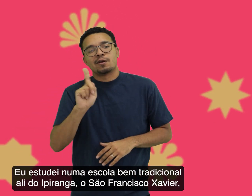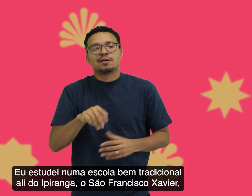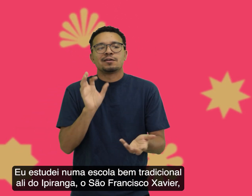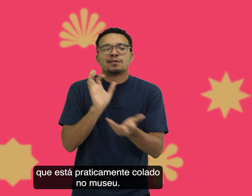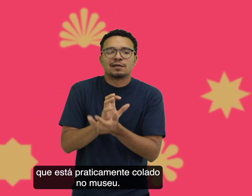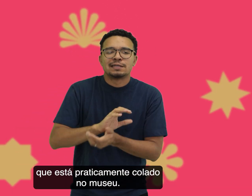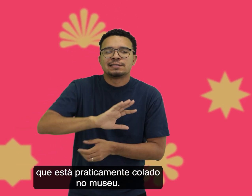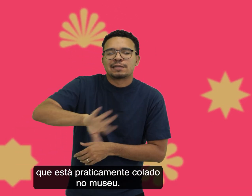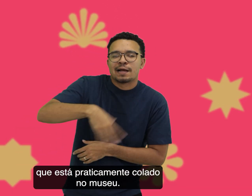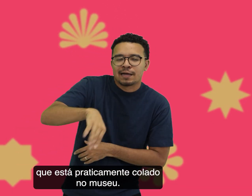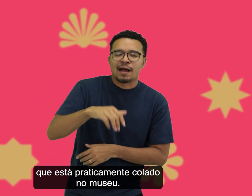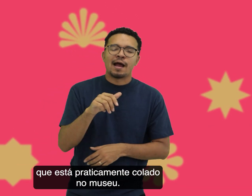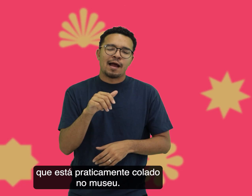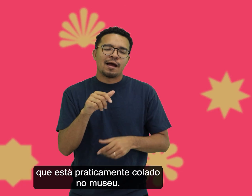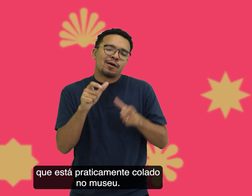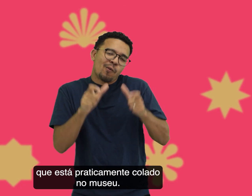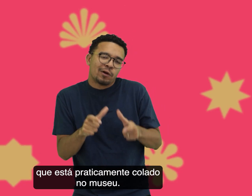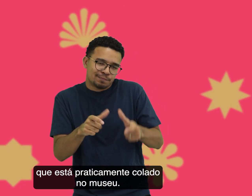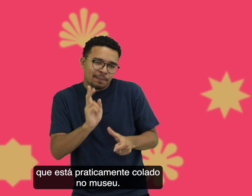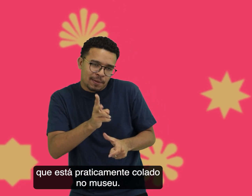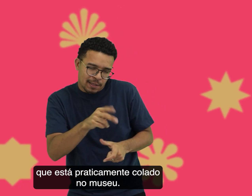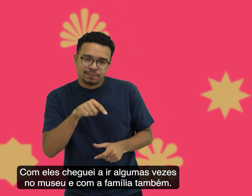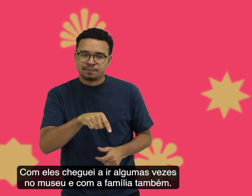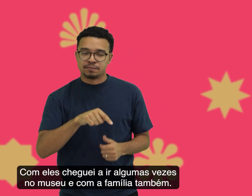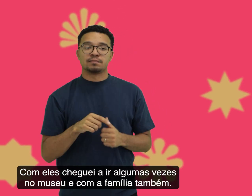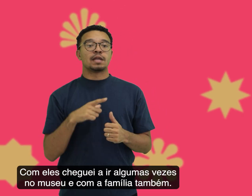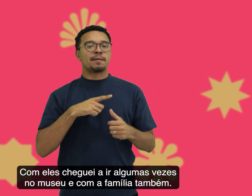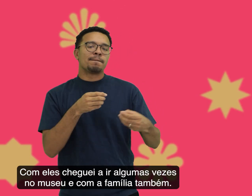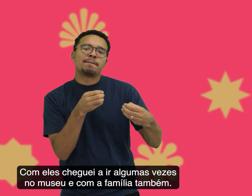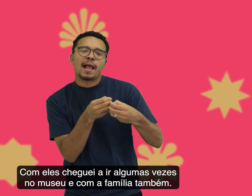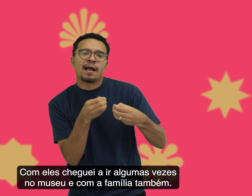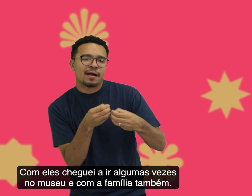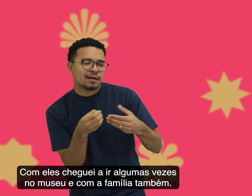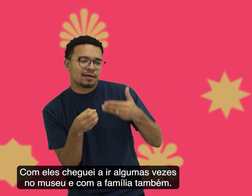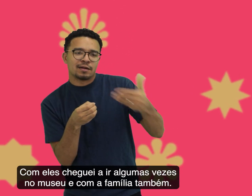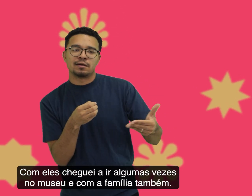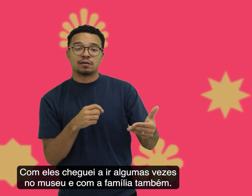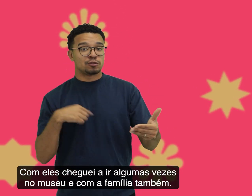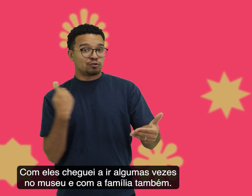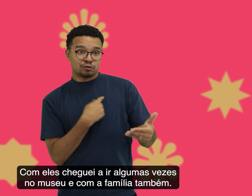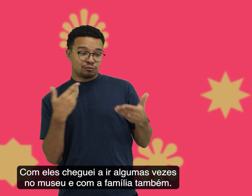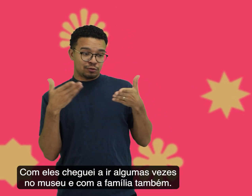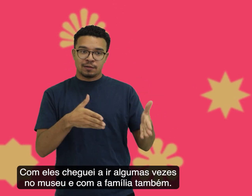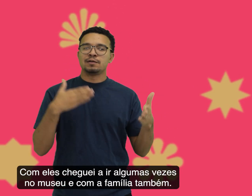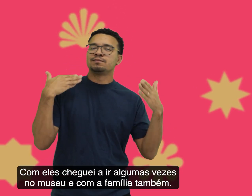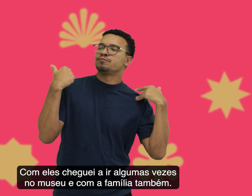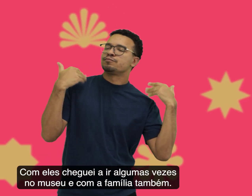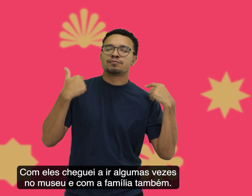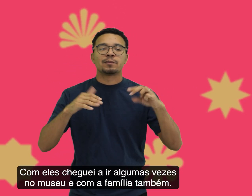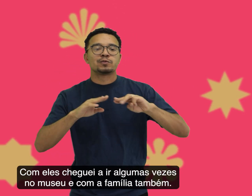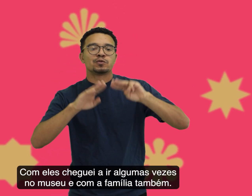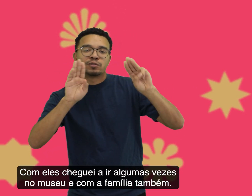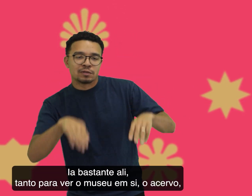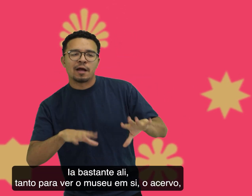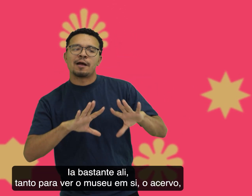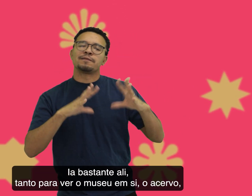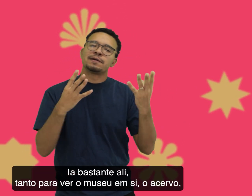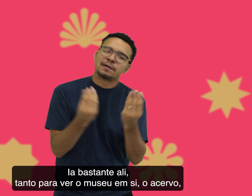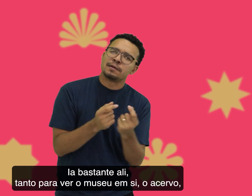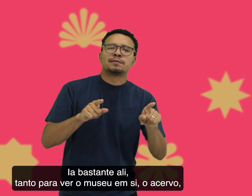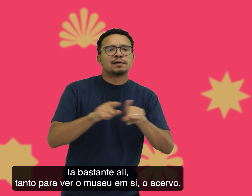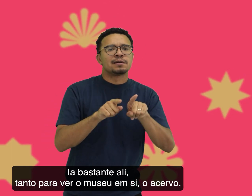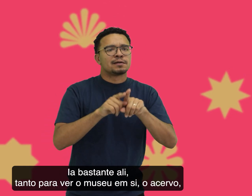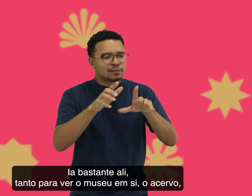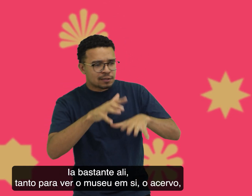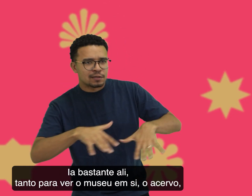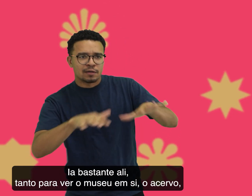Ipiranga, o São Francisco Xavier, que está praticamente colado no museu ali. Com eles cheguei aí algumas vezes no museu. E com a família